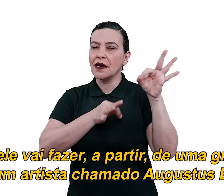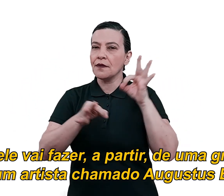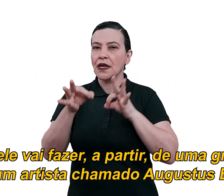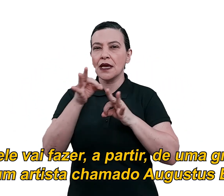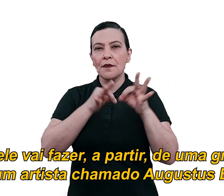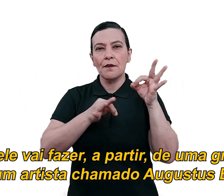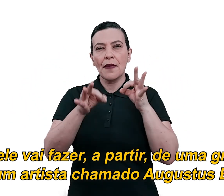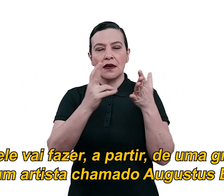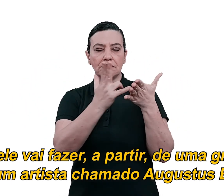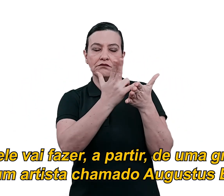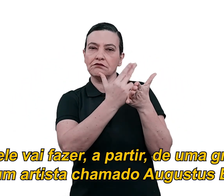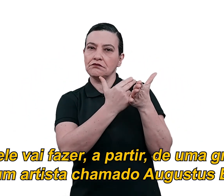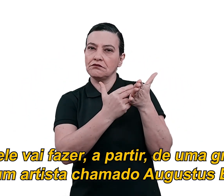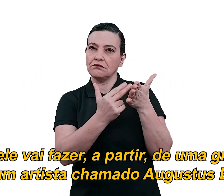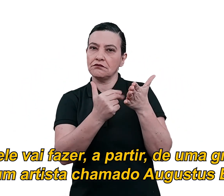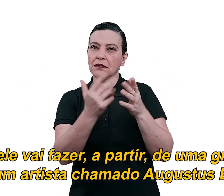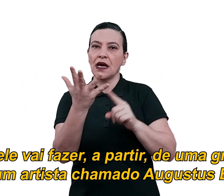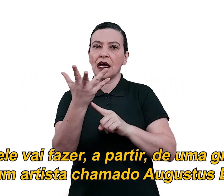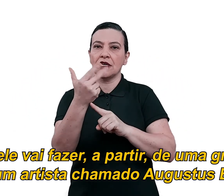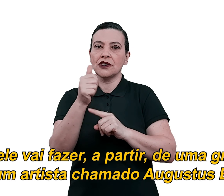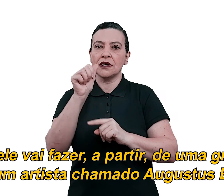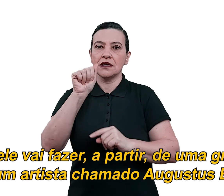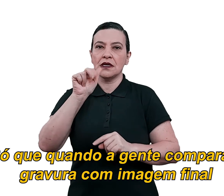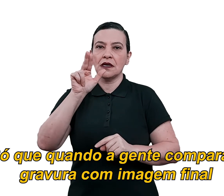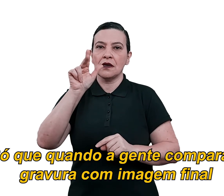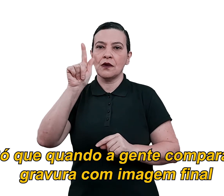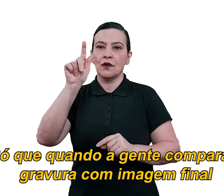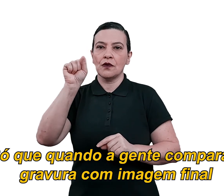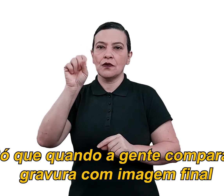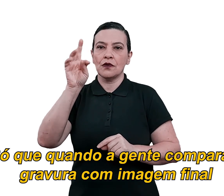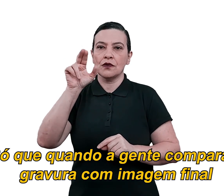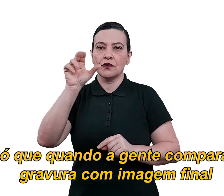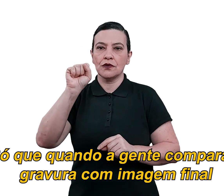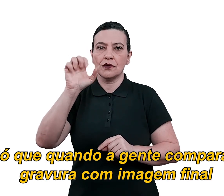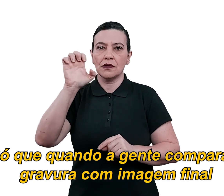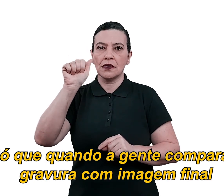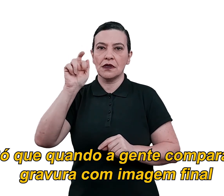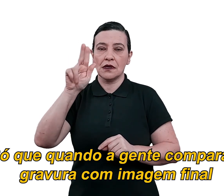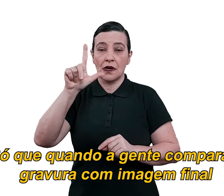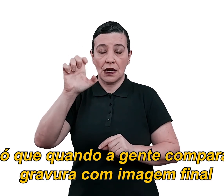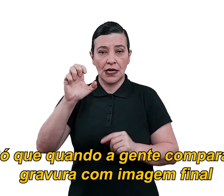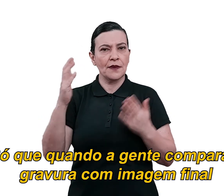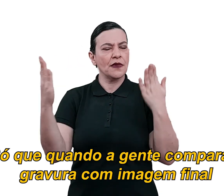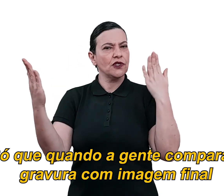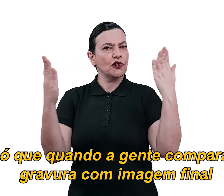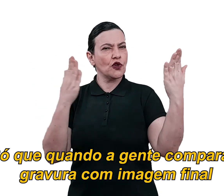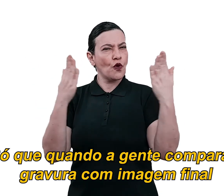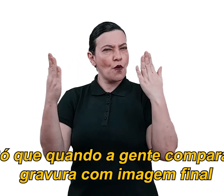uma gravura, né, de um artista chamado Augustus Early, tudo. Só que quando a gente compara